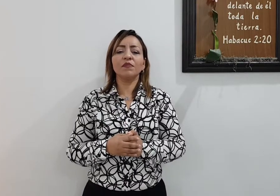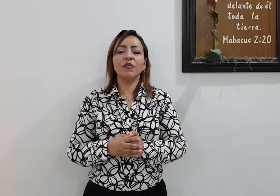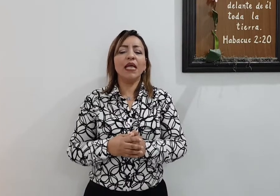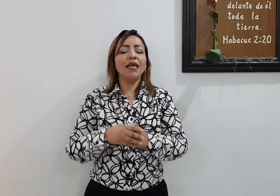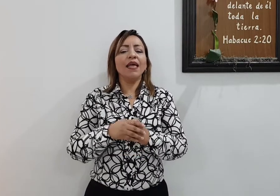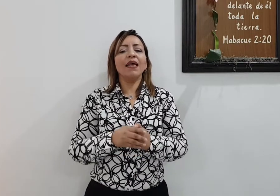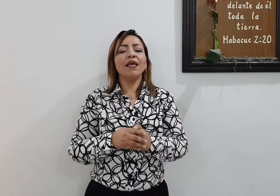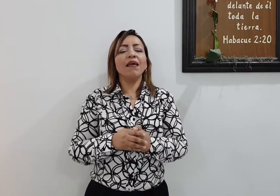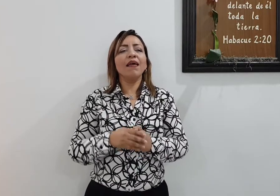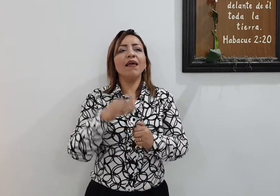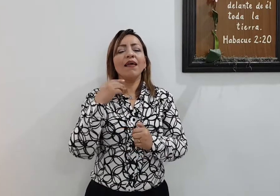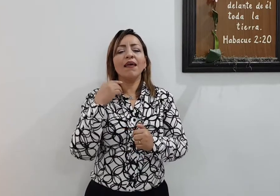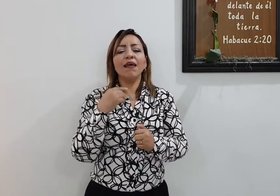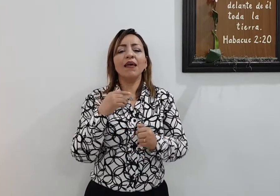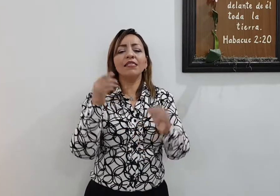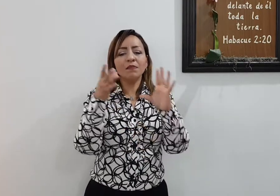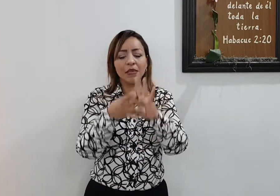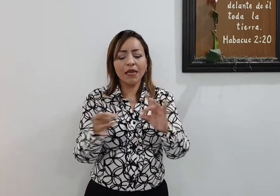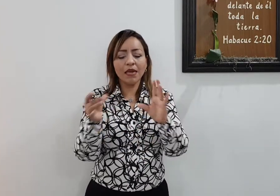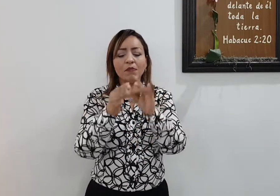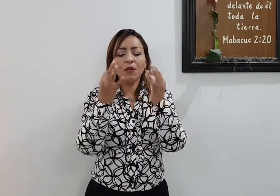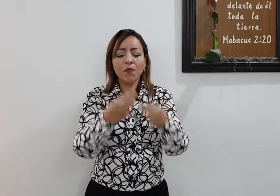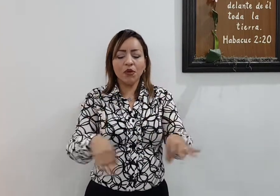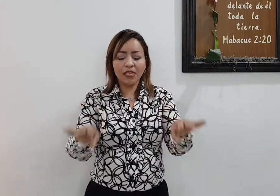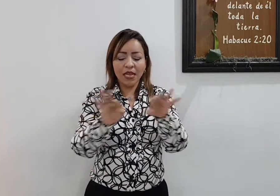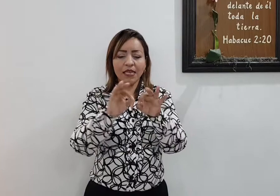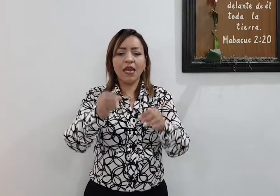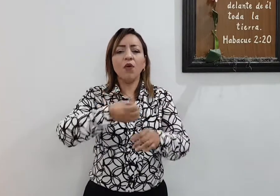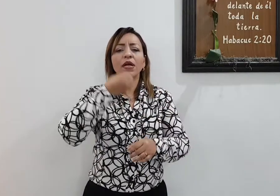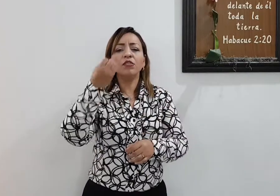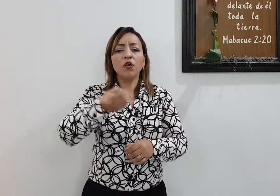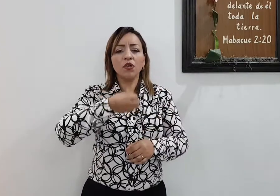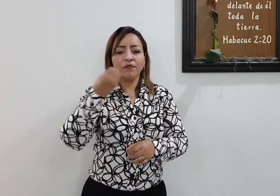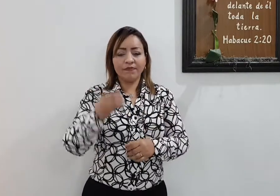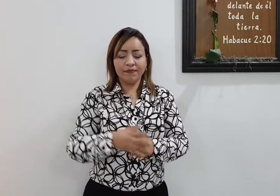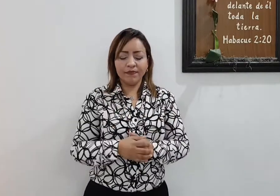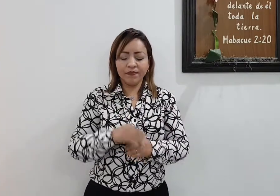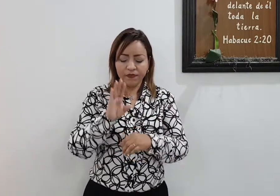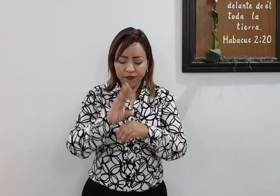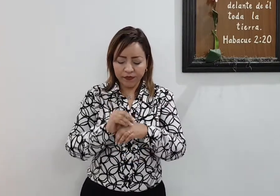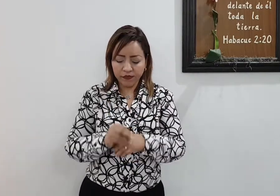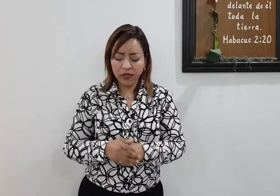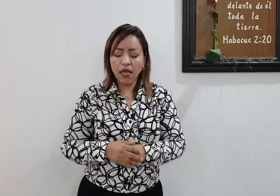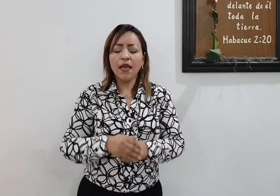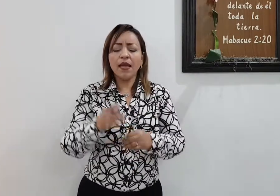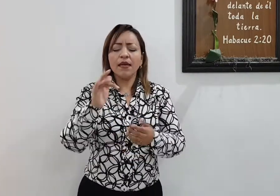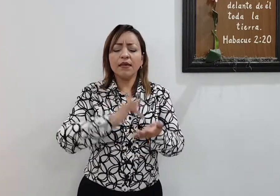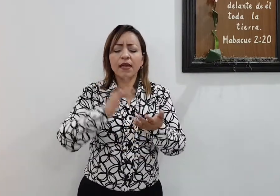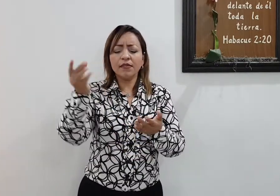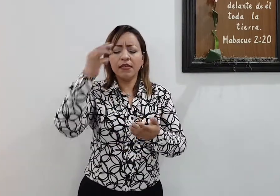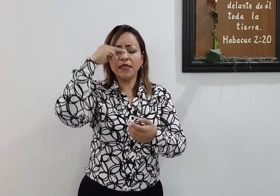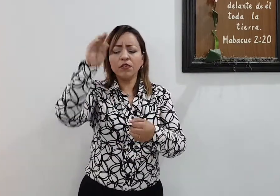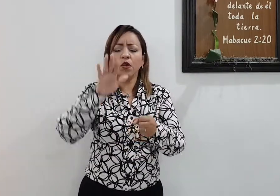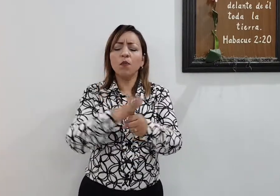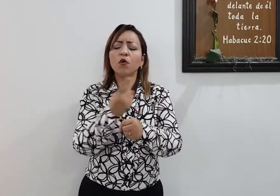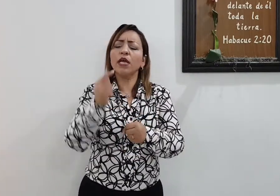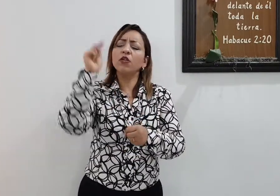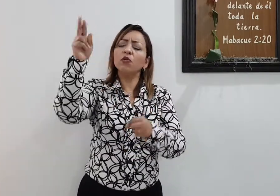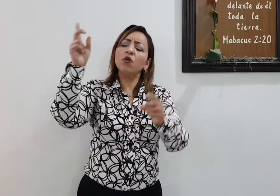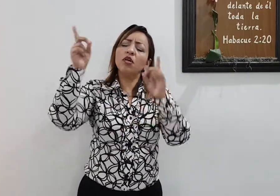importancia de la oración. Permítame orar. Señor, gracias porque nos das este tiempo para abrir tu palabra, para